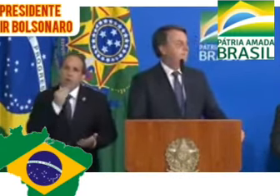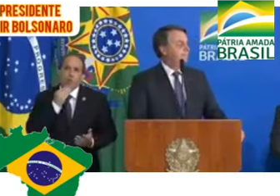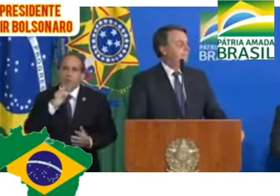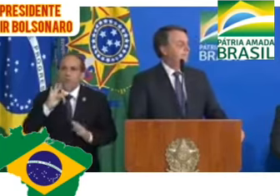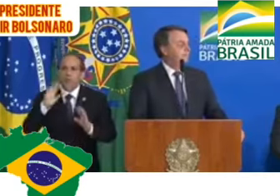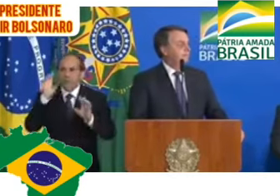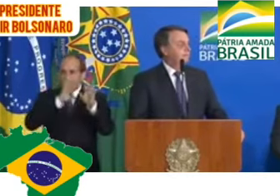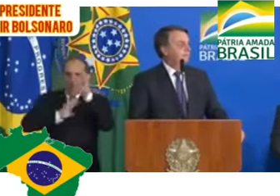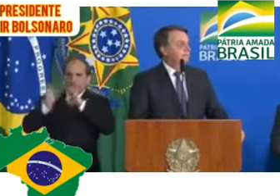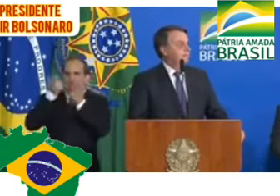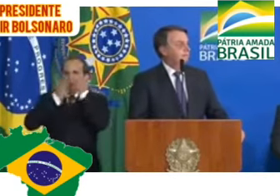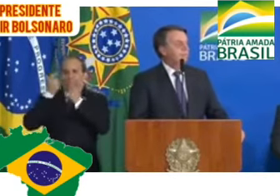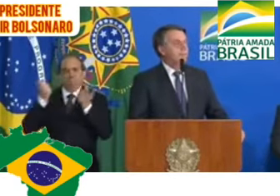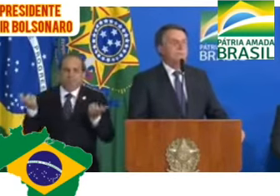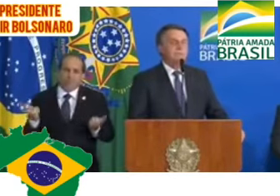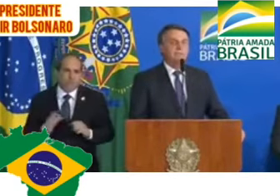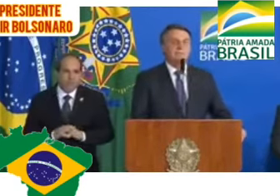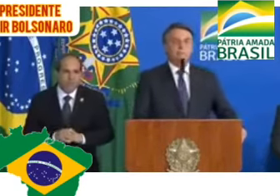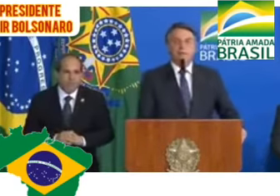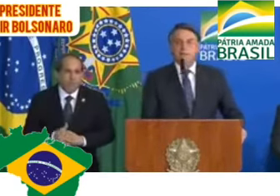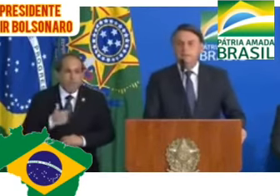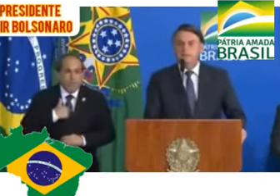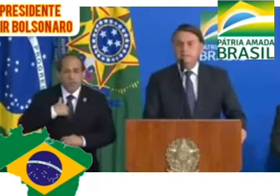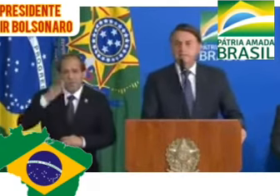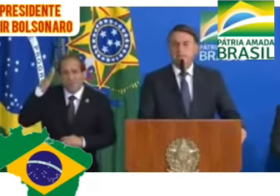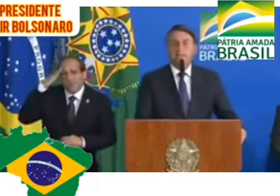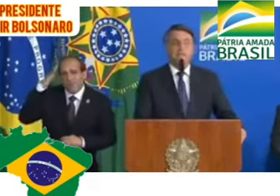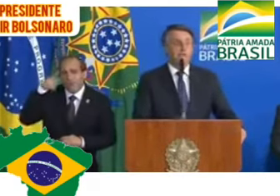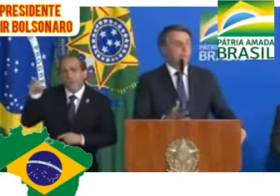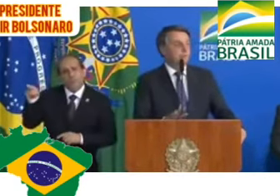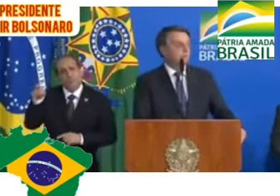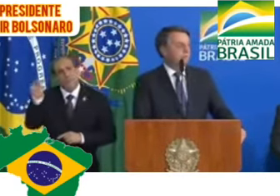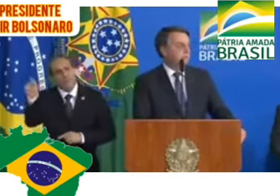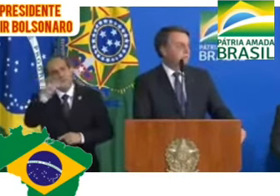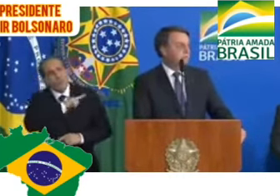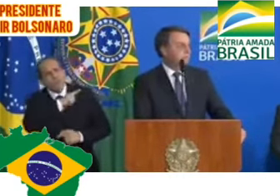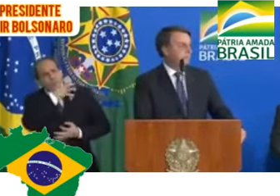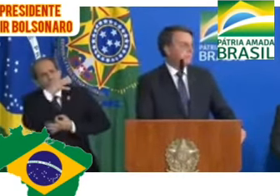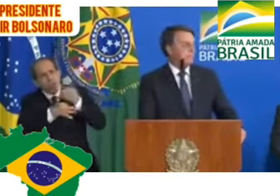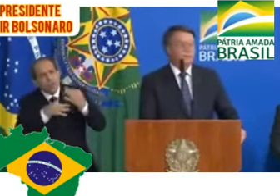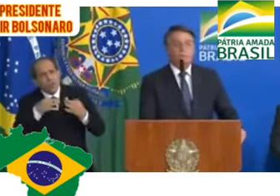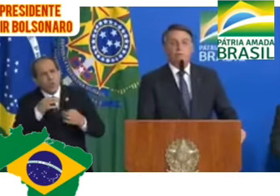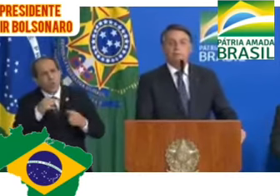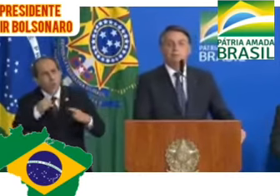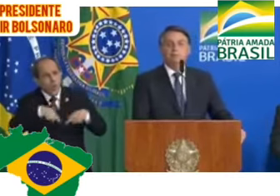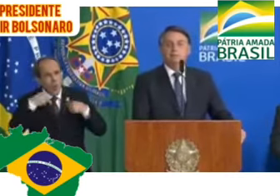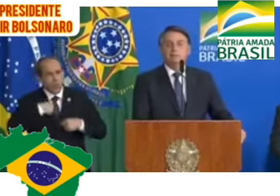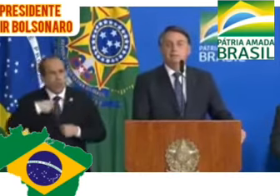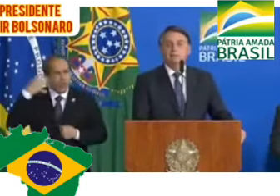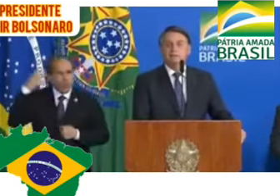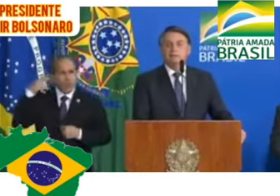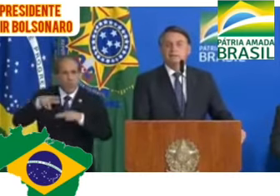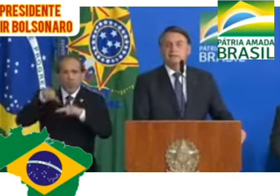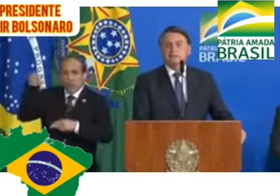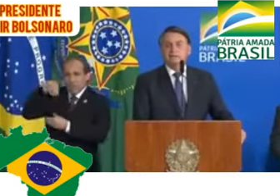criticado. E eu entendi que, pelas críticas, a exemplo do meu discurso na ONU,